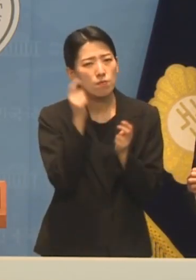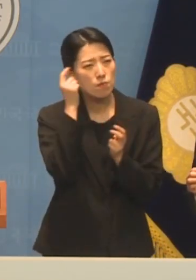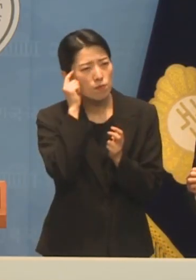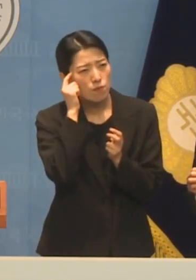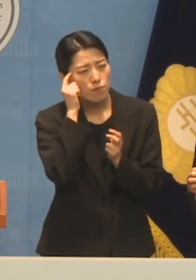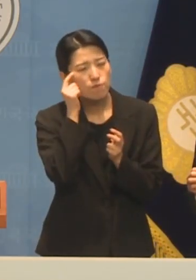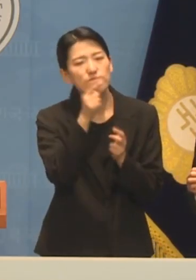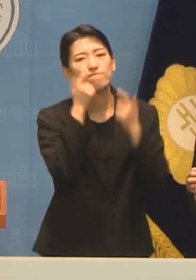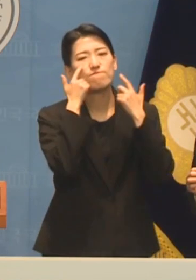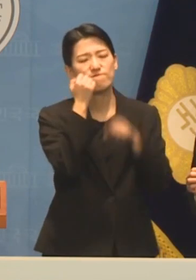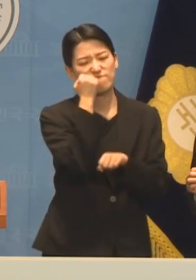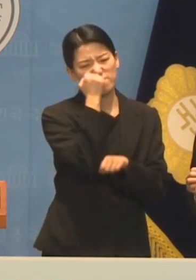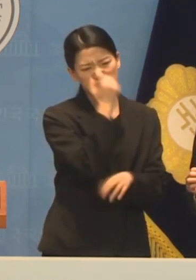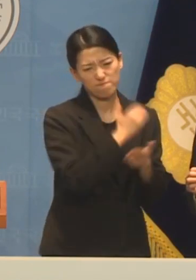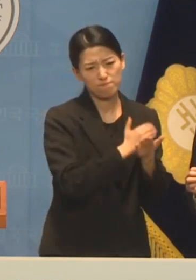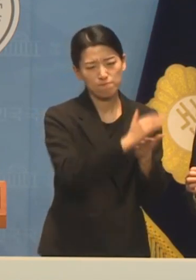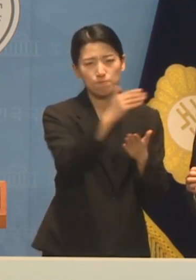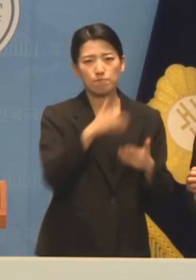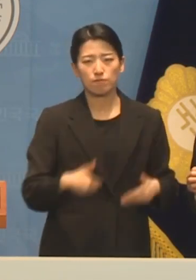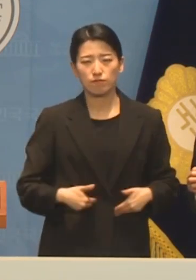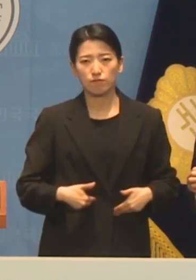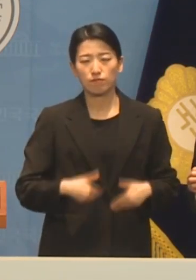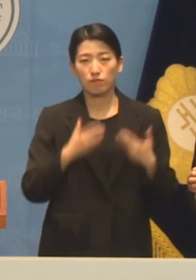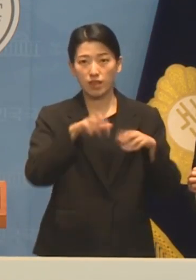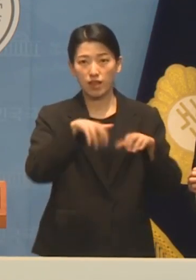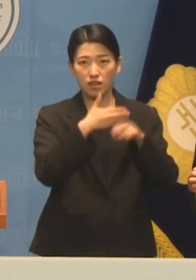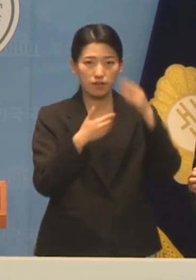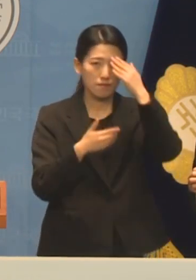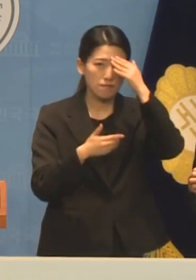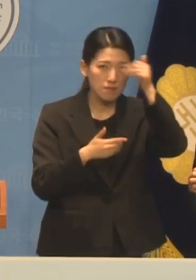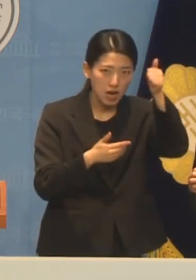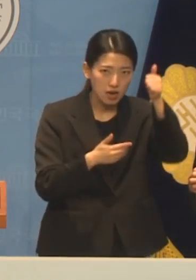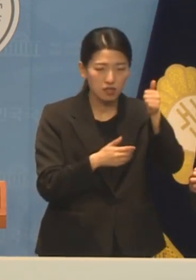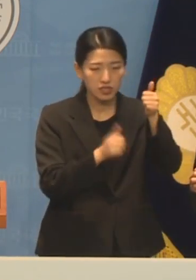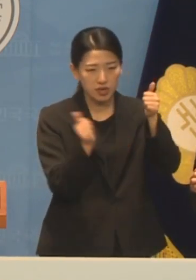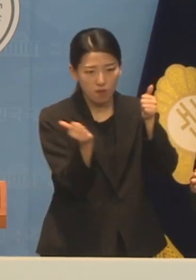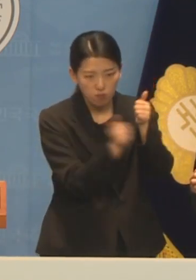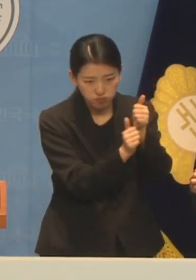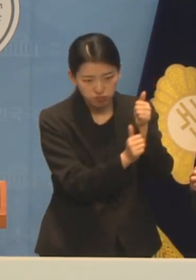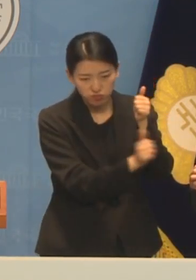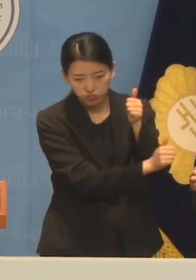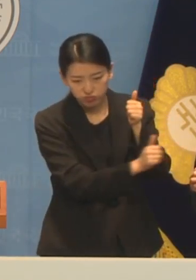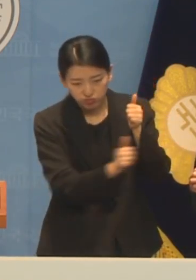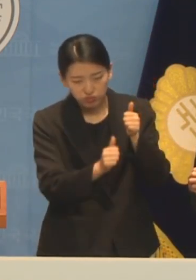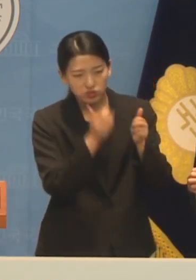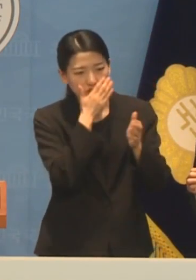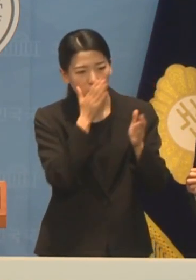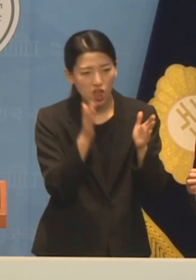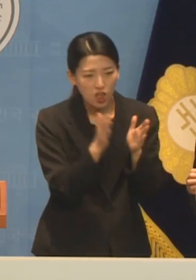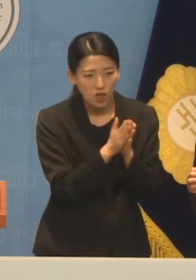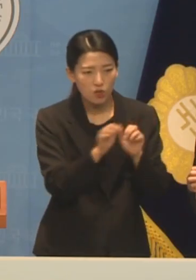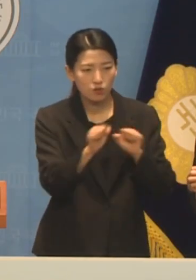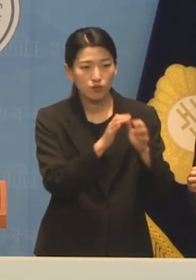합니다. 내란을 이끌었던 자, 내란에 동조한 자, 내란을 옹호한 자 모두